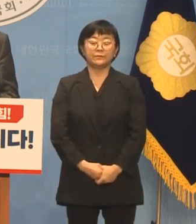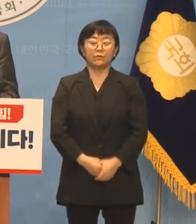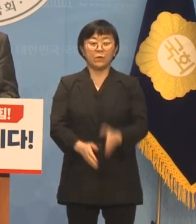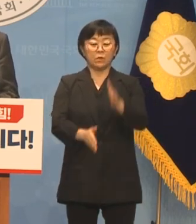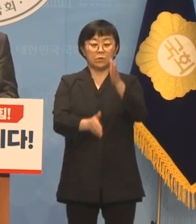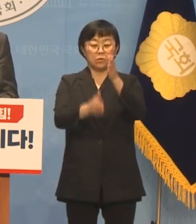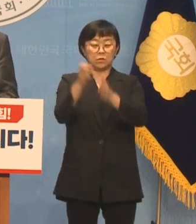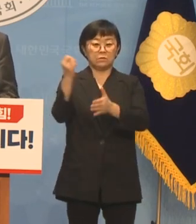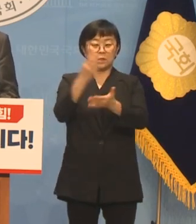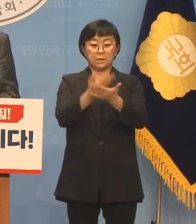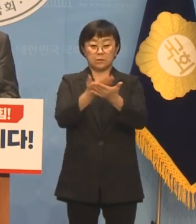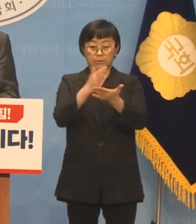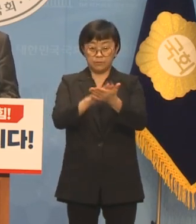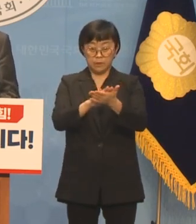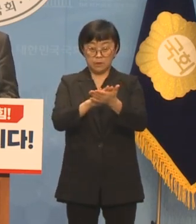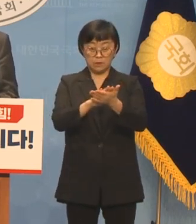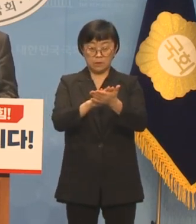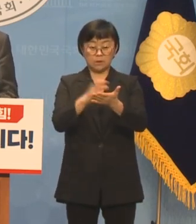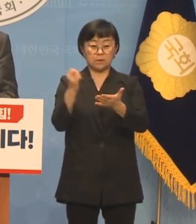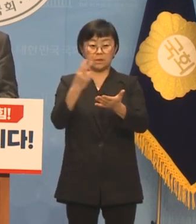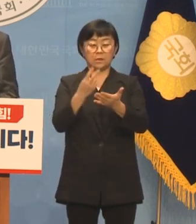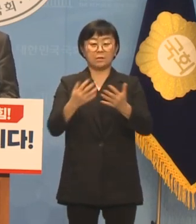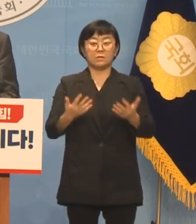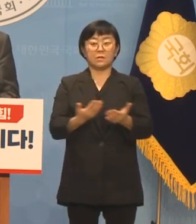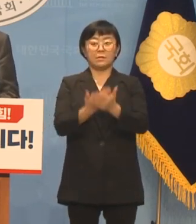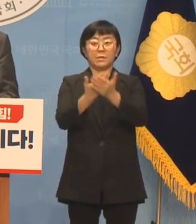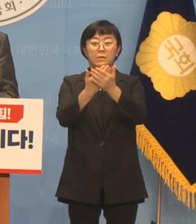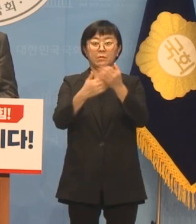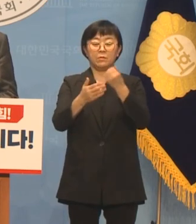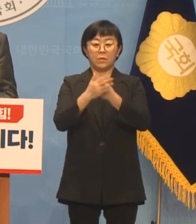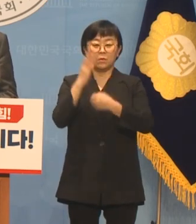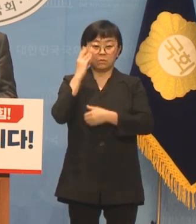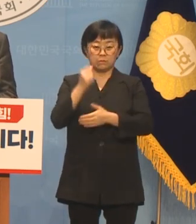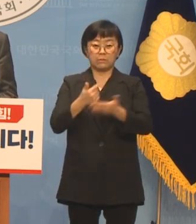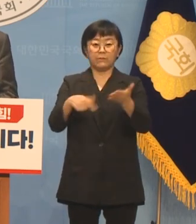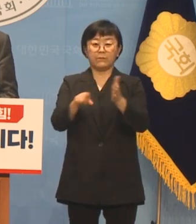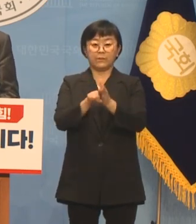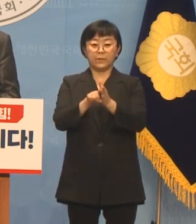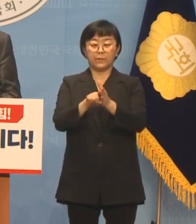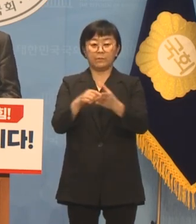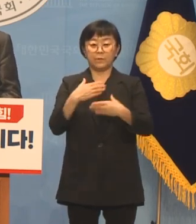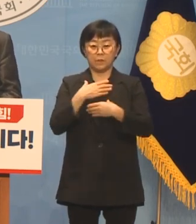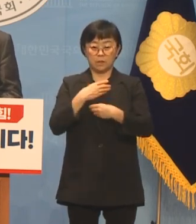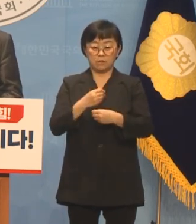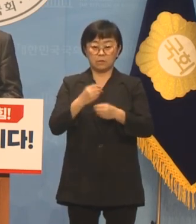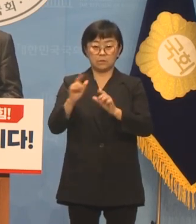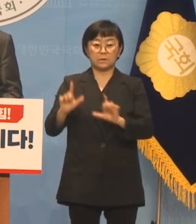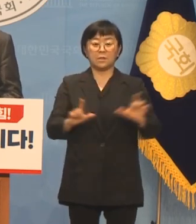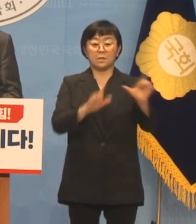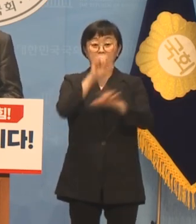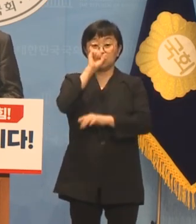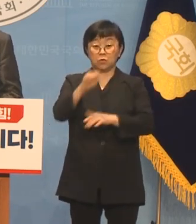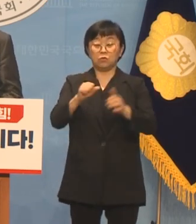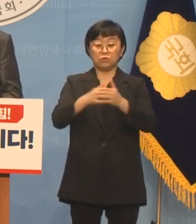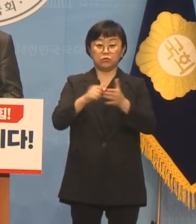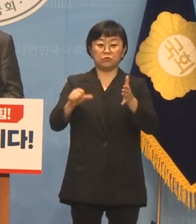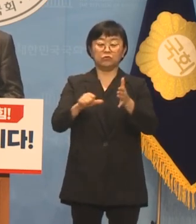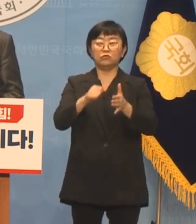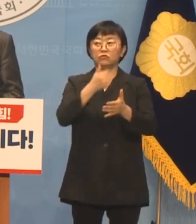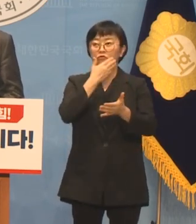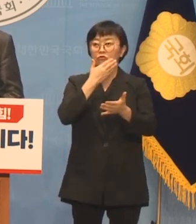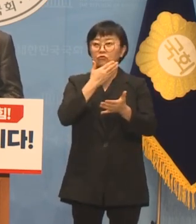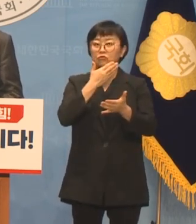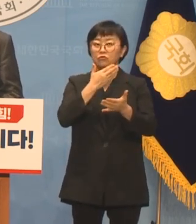도심 재정비와 재개발의 원활한 추진으로 편안하고 살기 좋은 명품 주거